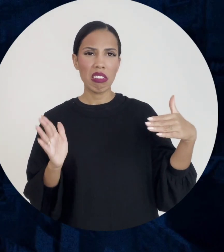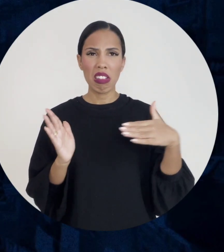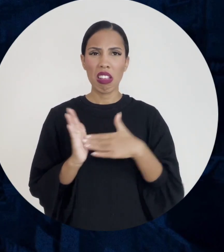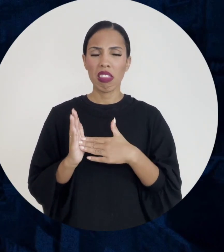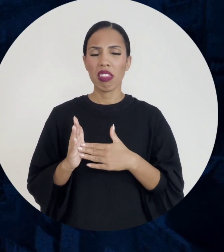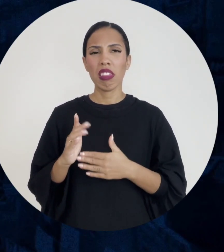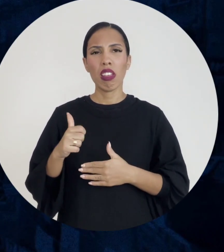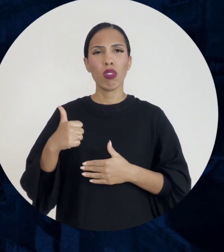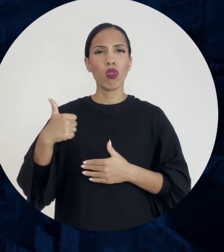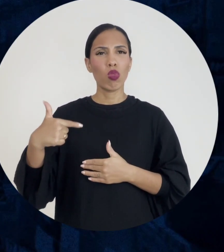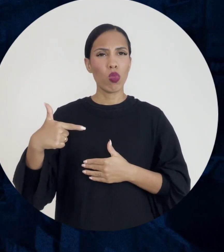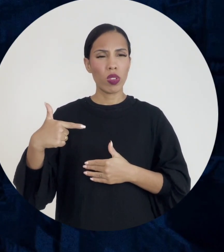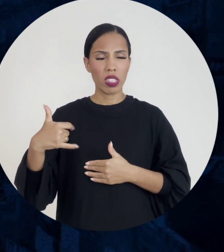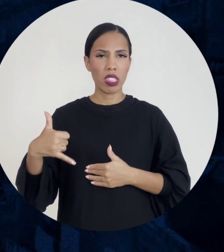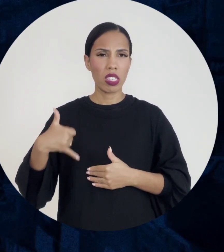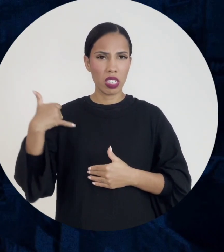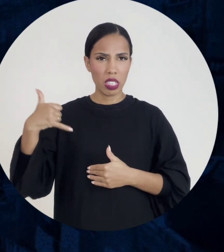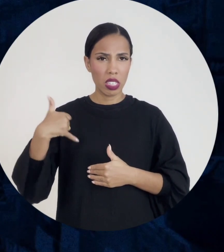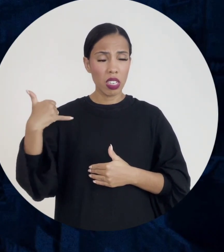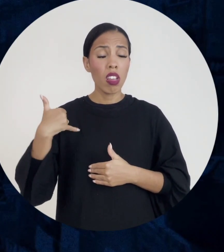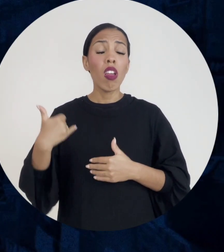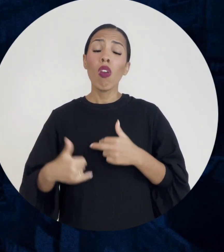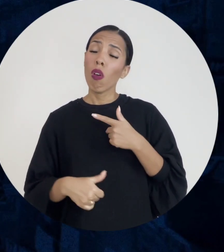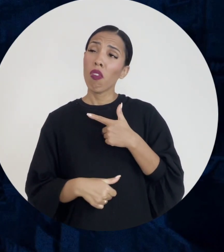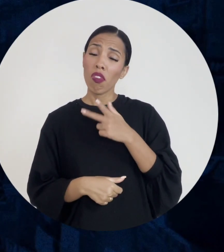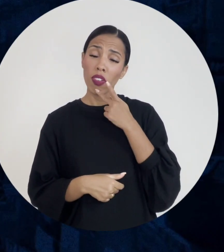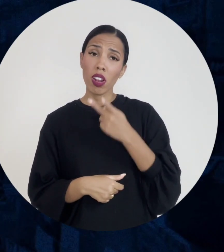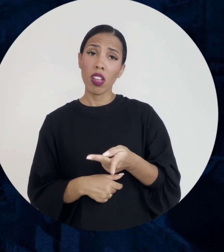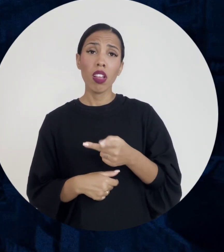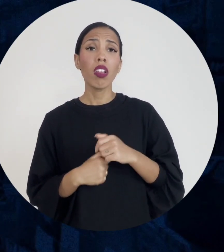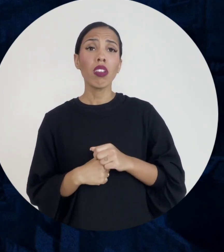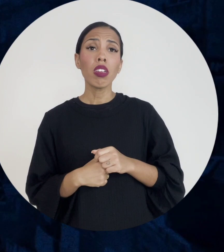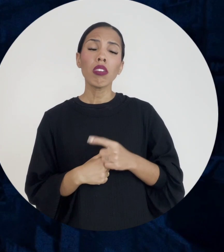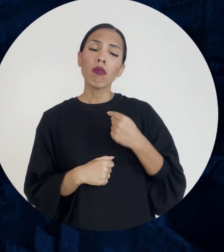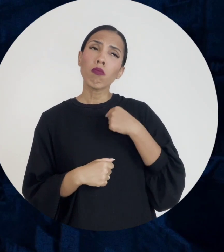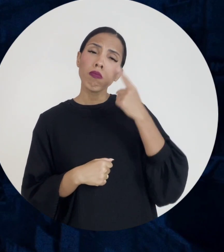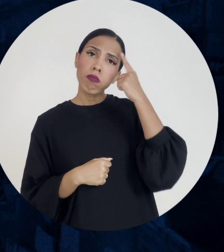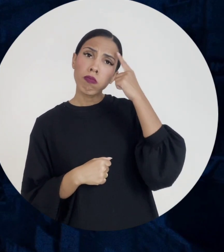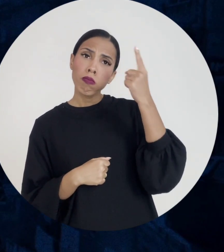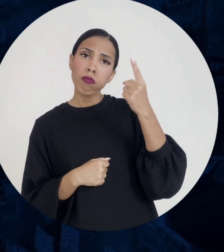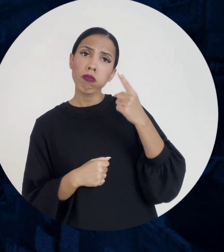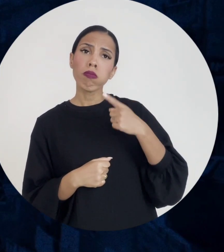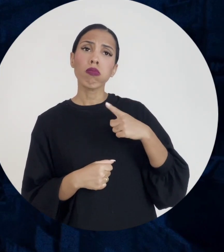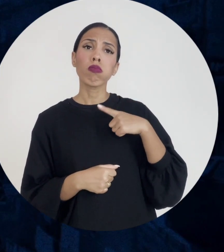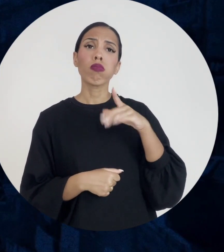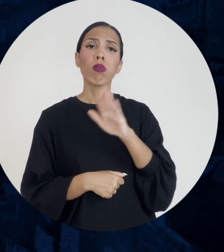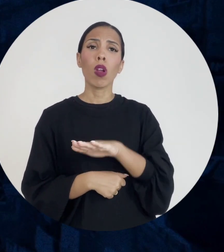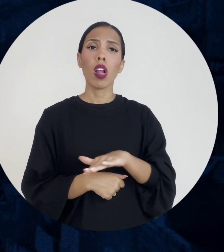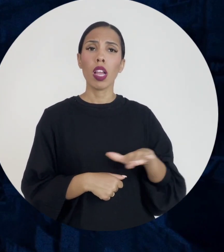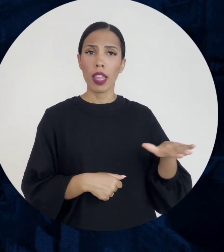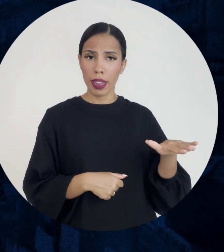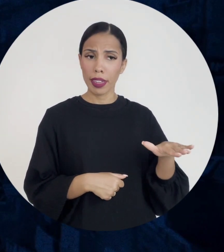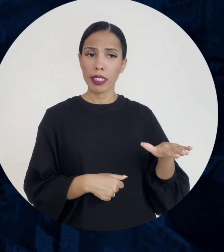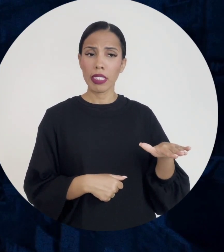12 anos. E aí, como eu falei, então teve essa ideia de pegar essas crianças, né,